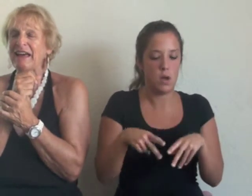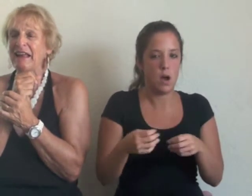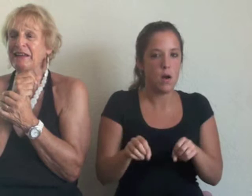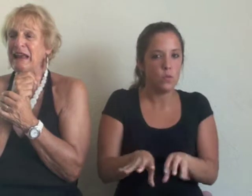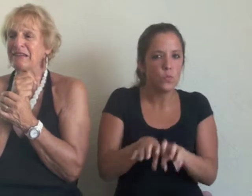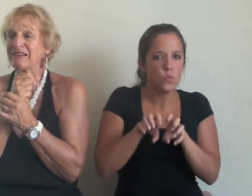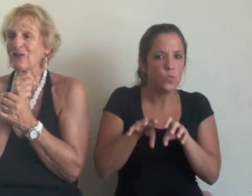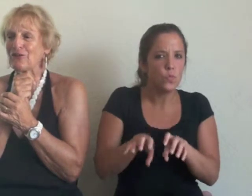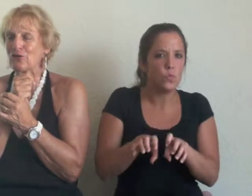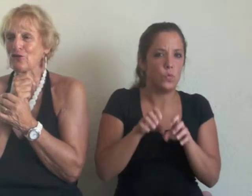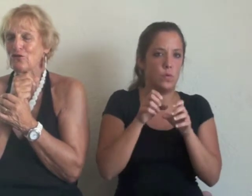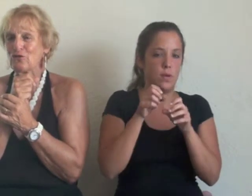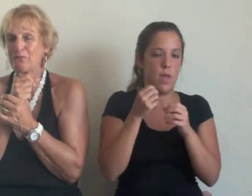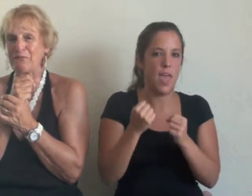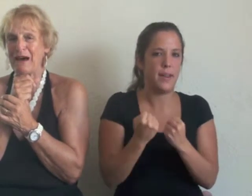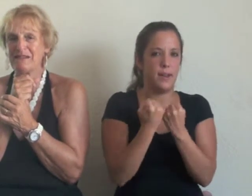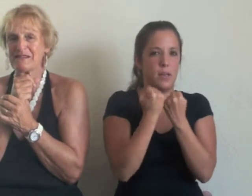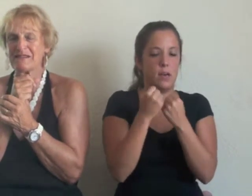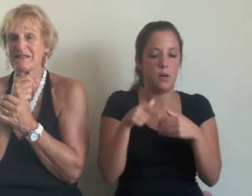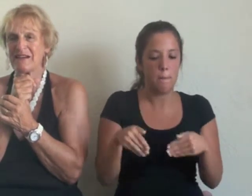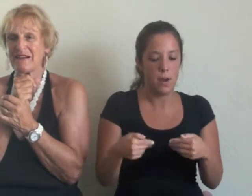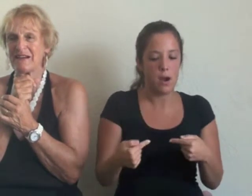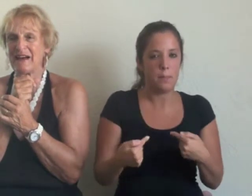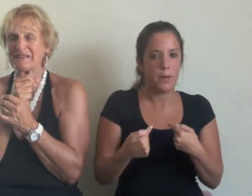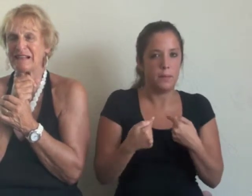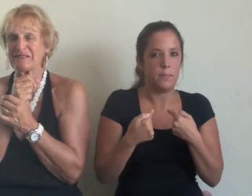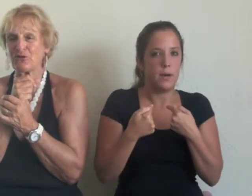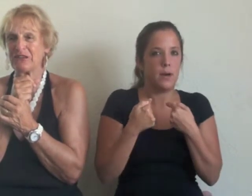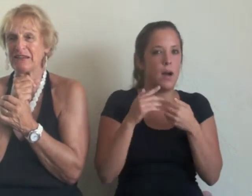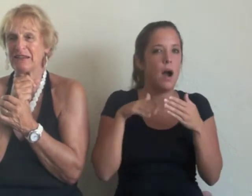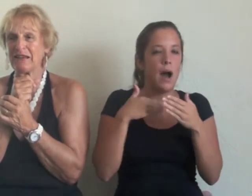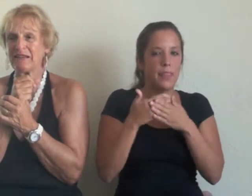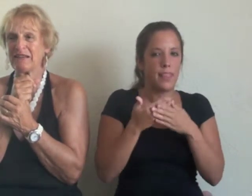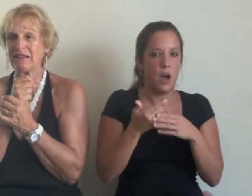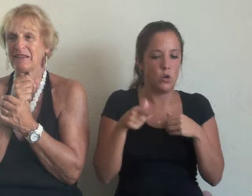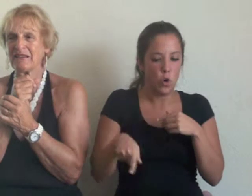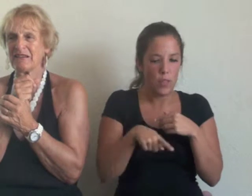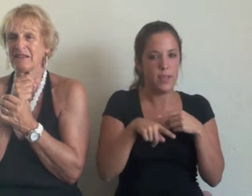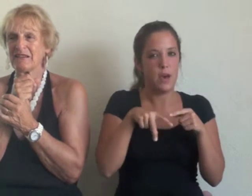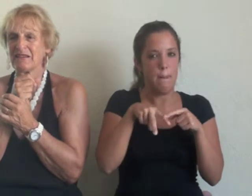A cada inhalación sube más hasta las rodillas.